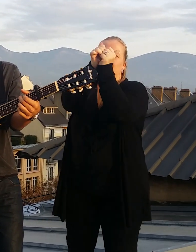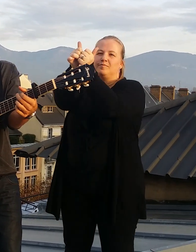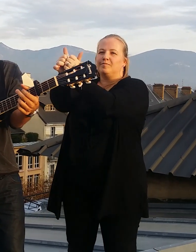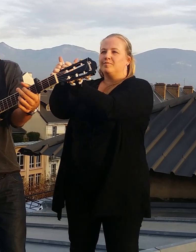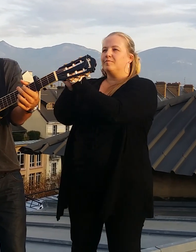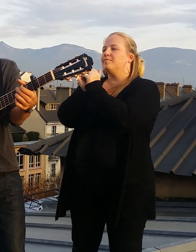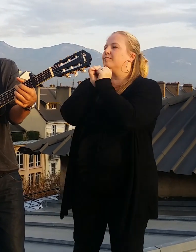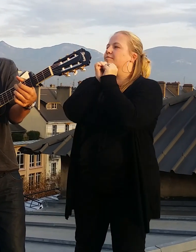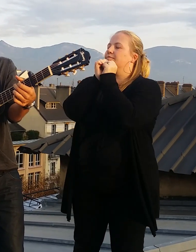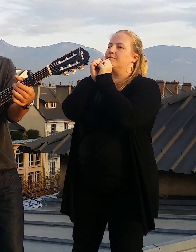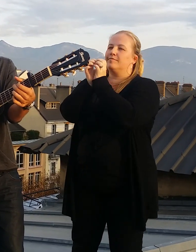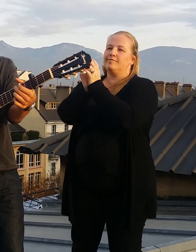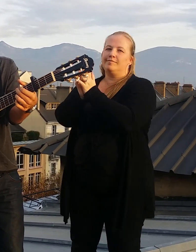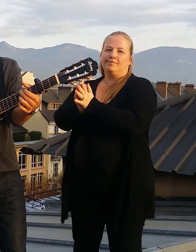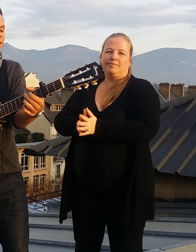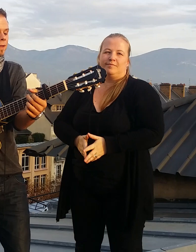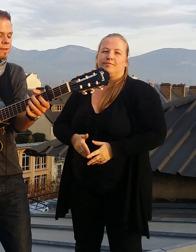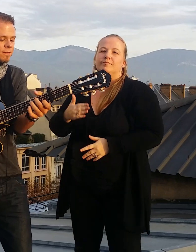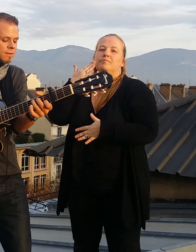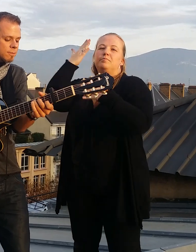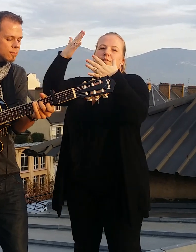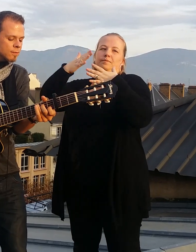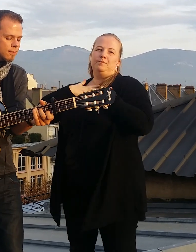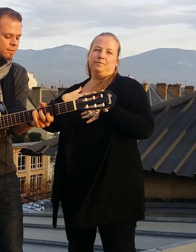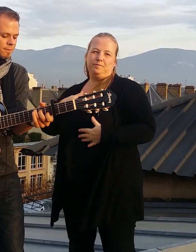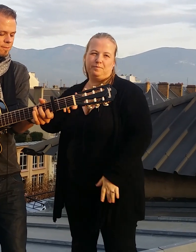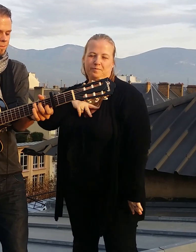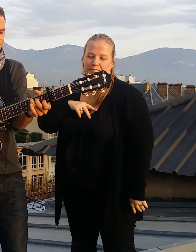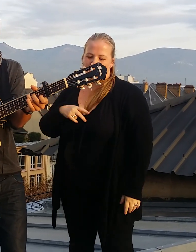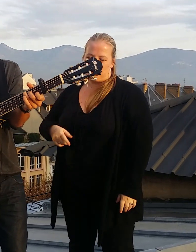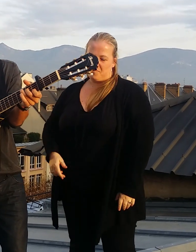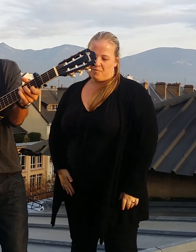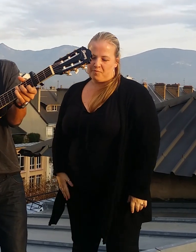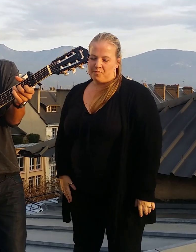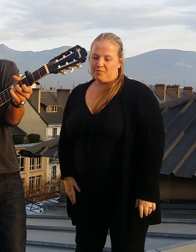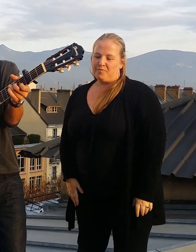de Simon. Et Simon.